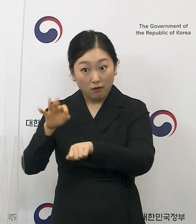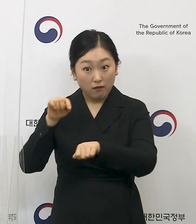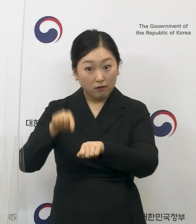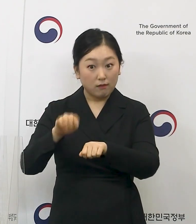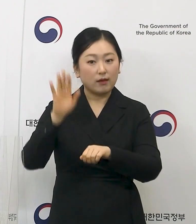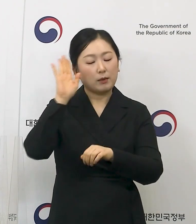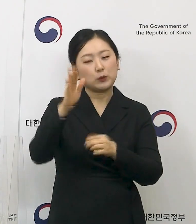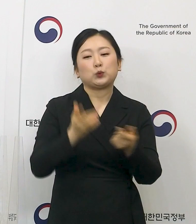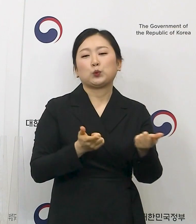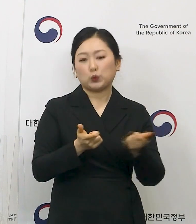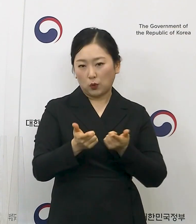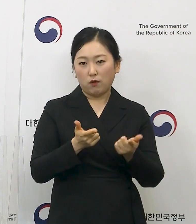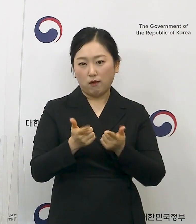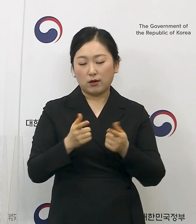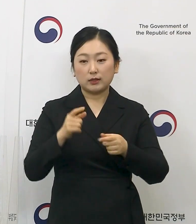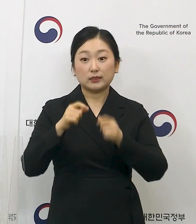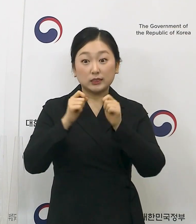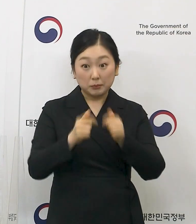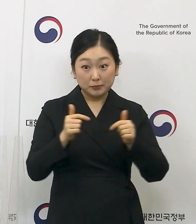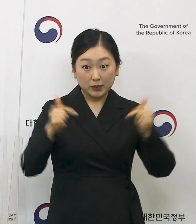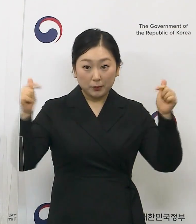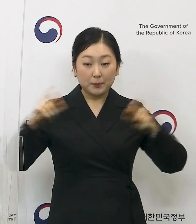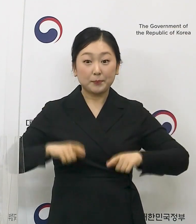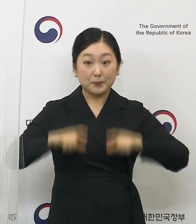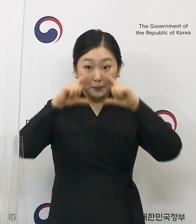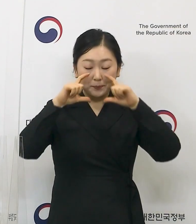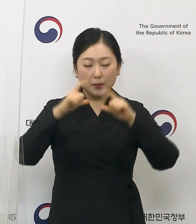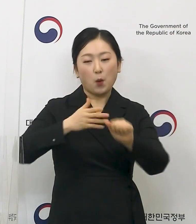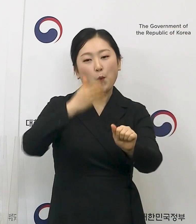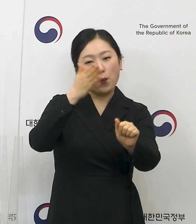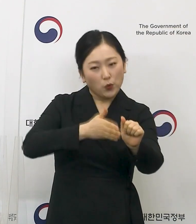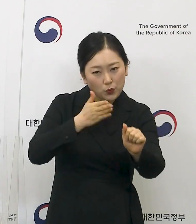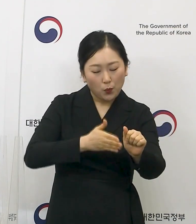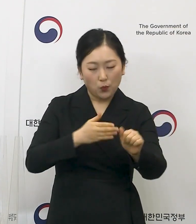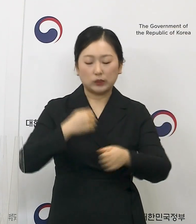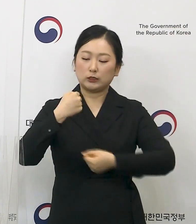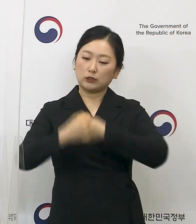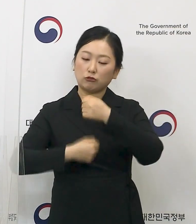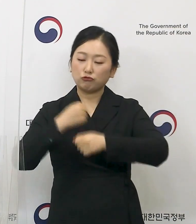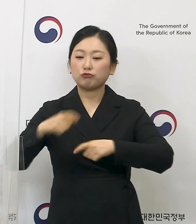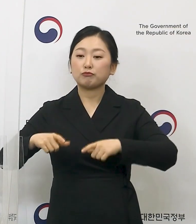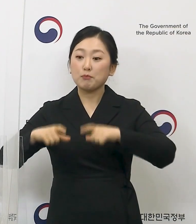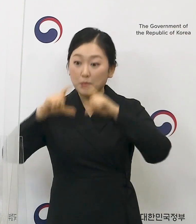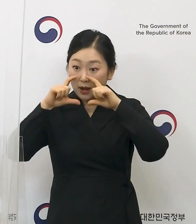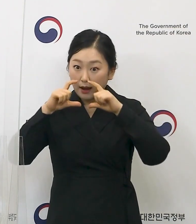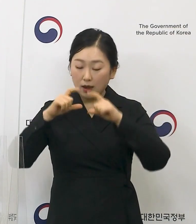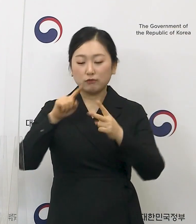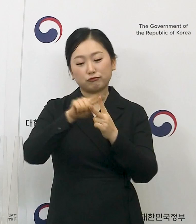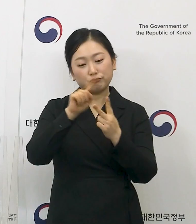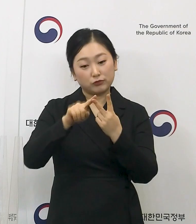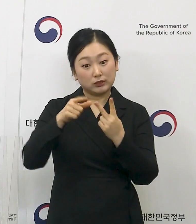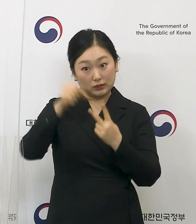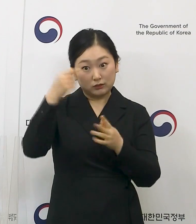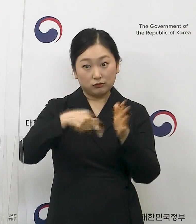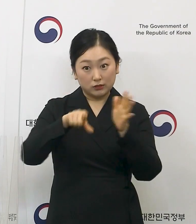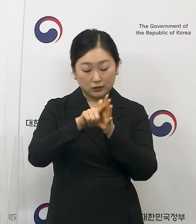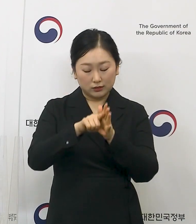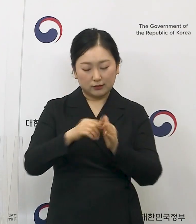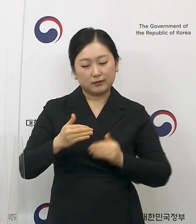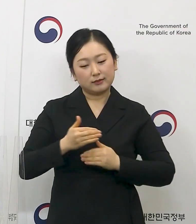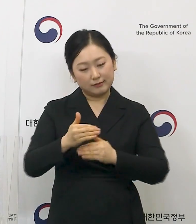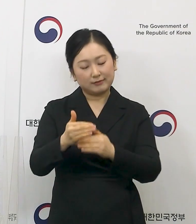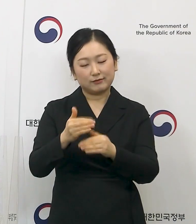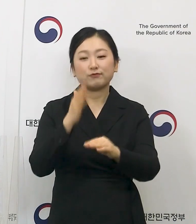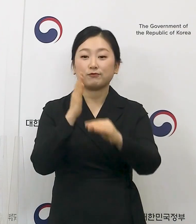점차 마스크 착용을 권고와 자율적 착용으로 이행하는 방침을 검토하고 있습니다.